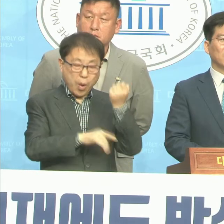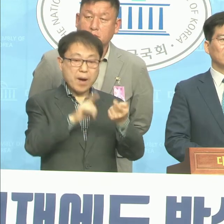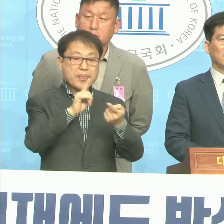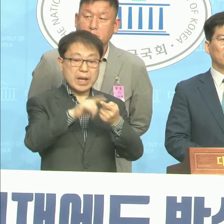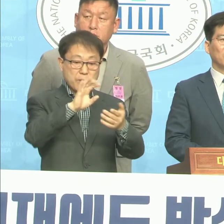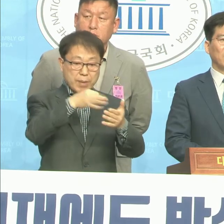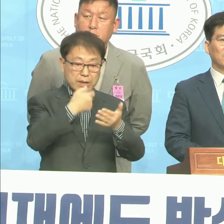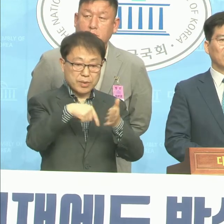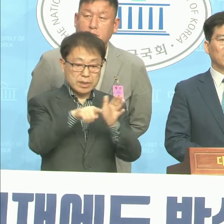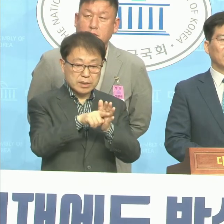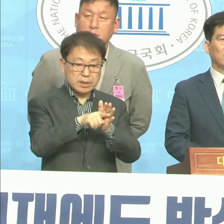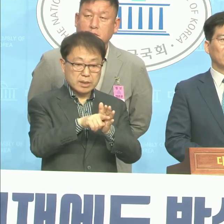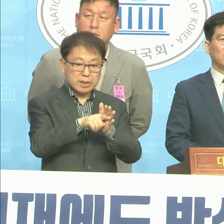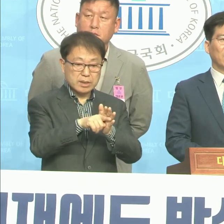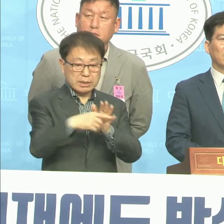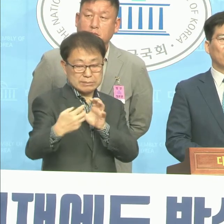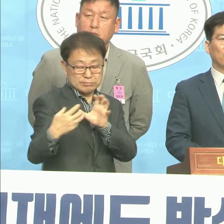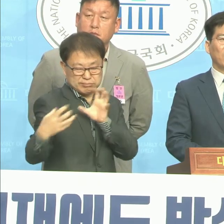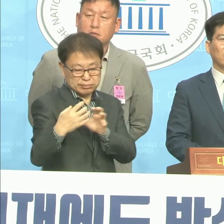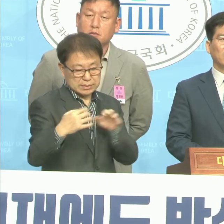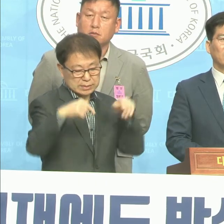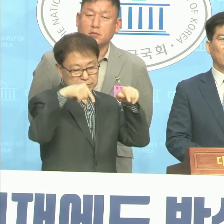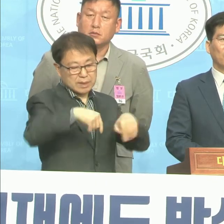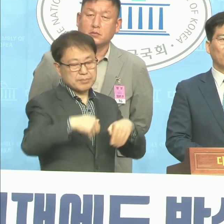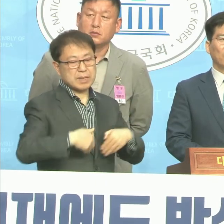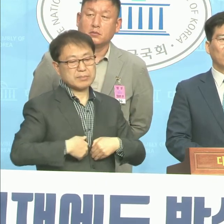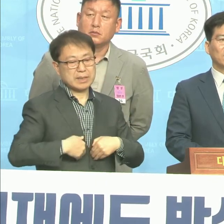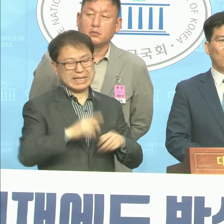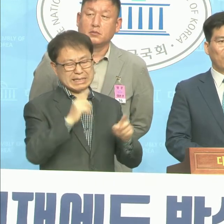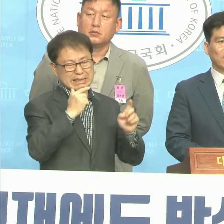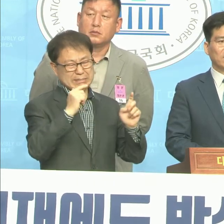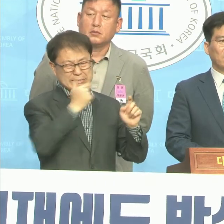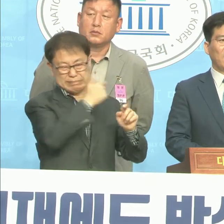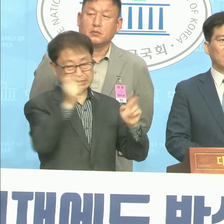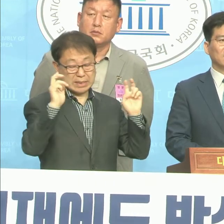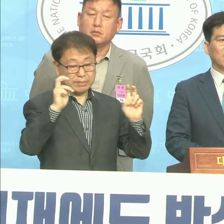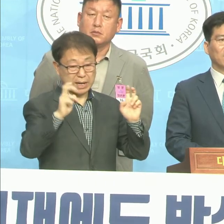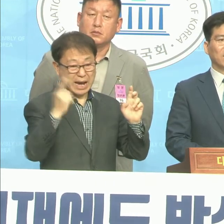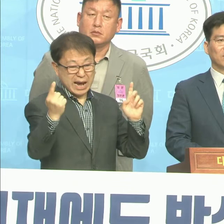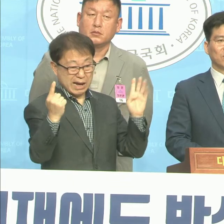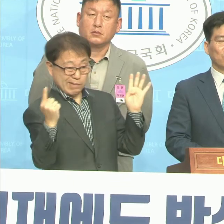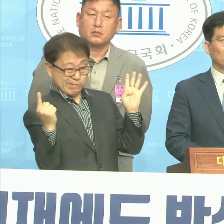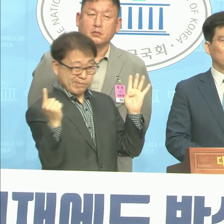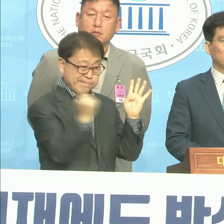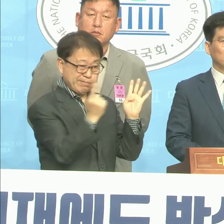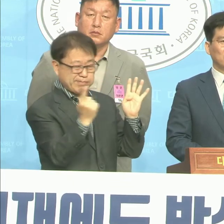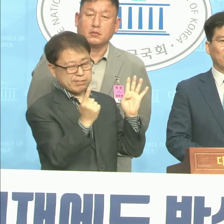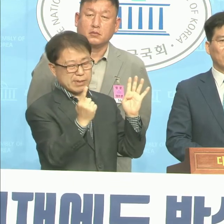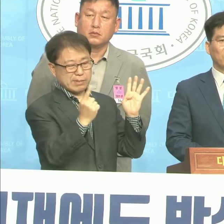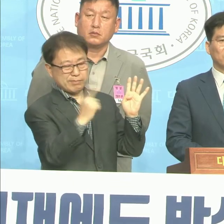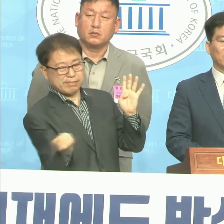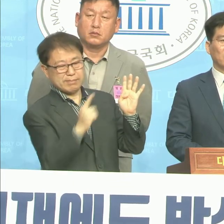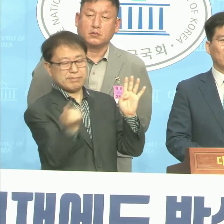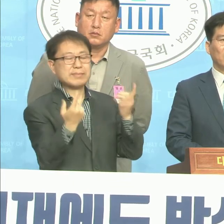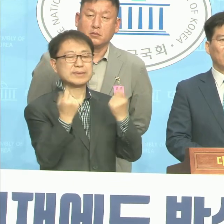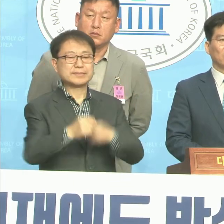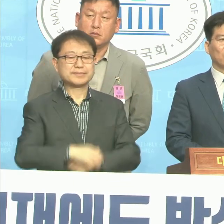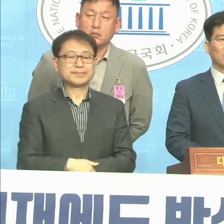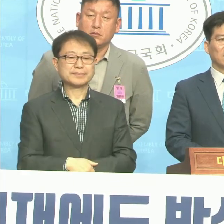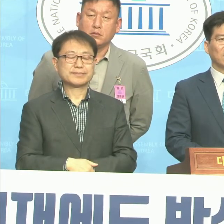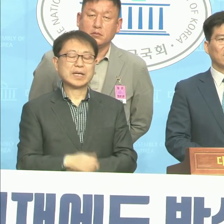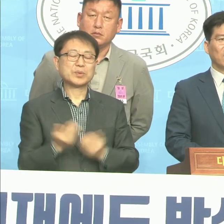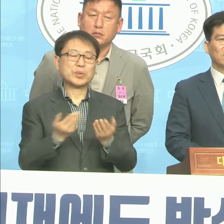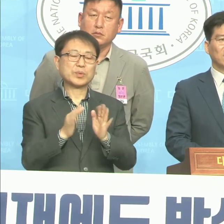협상하지 않으면 안됩니다 대기업과 일대일로 싸워봤자 항상 중소기업은 질 수 밖에 없습니다